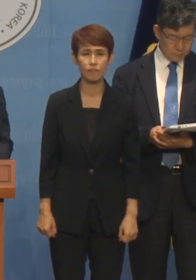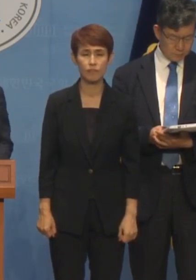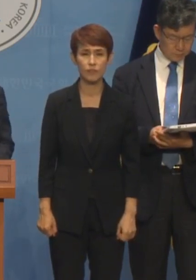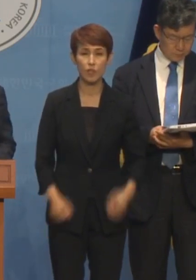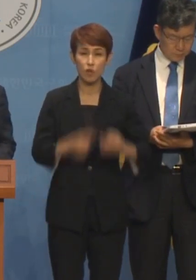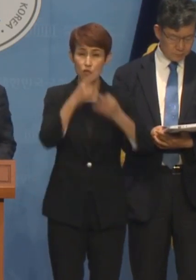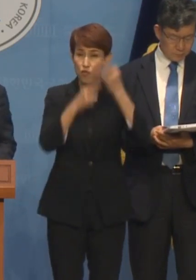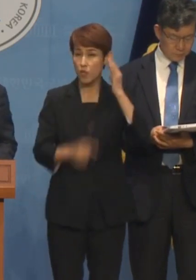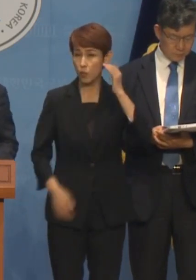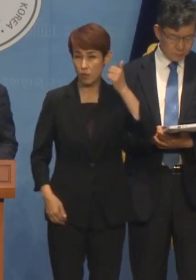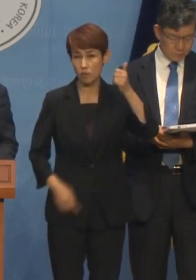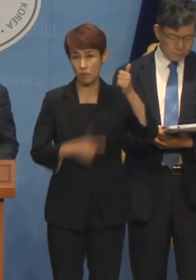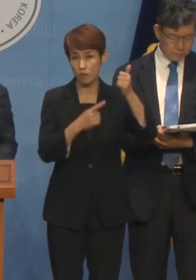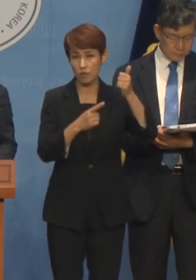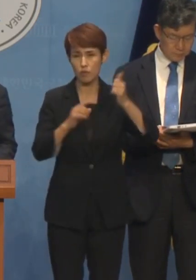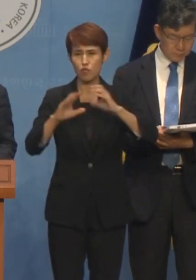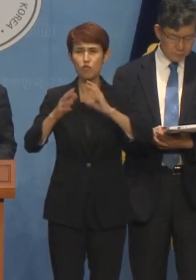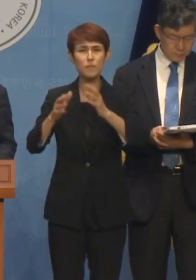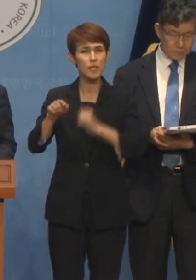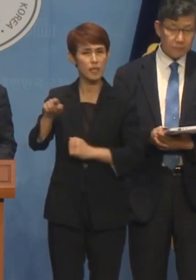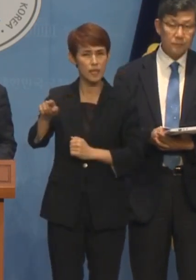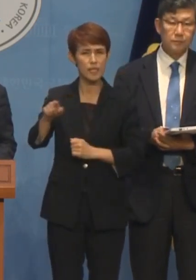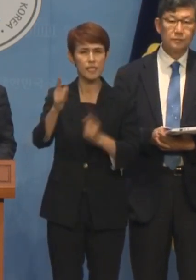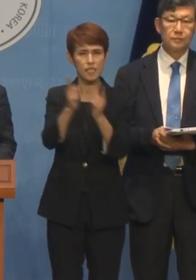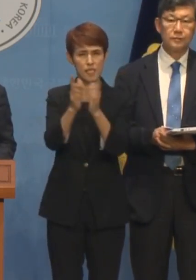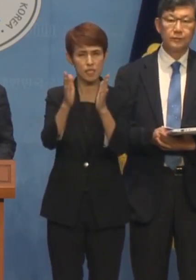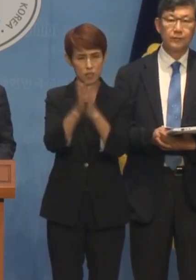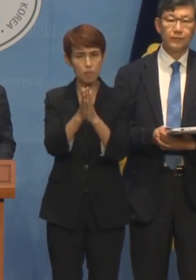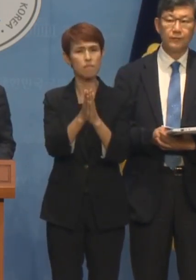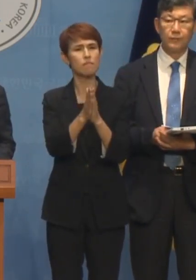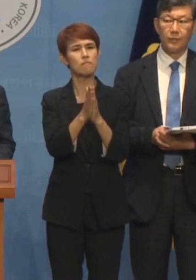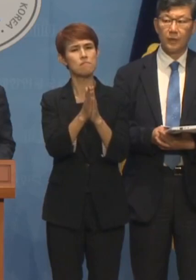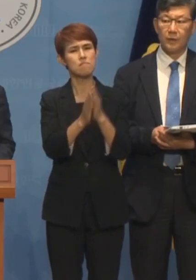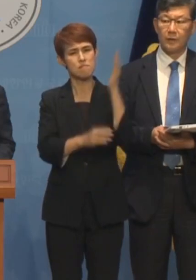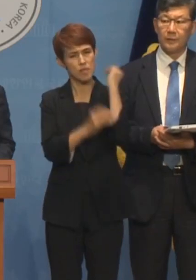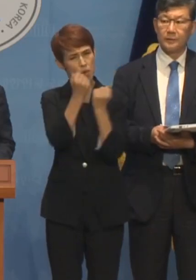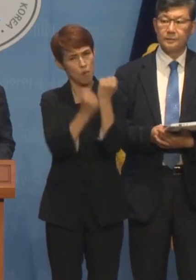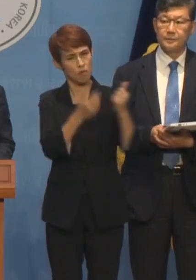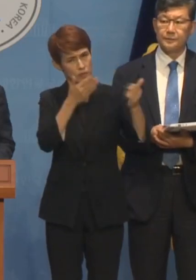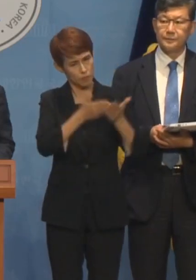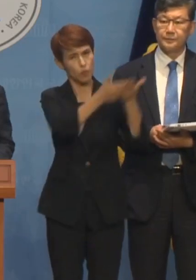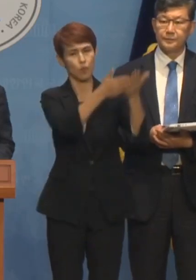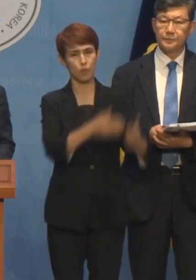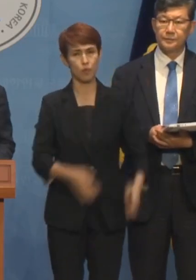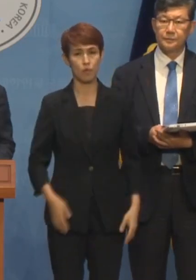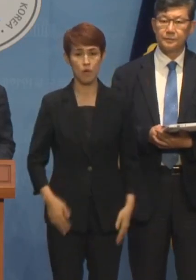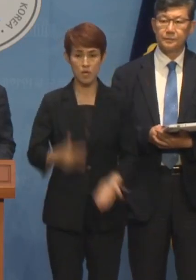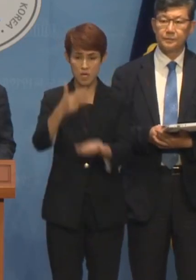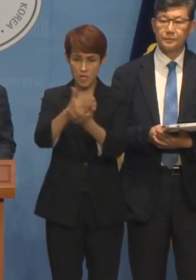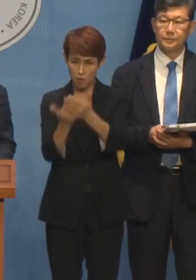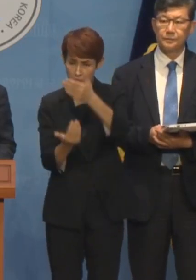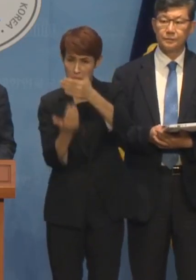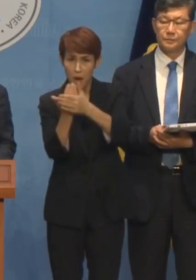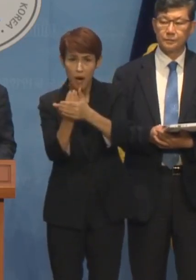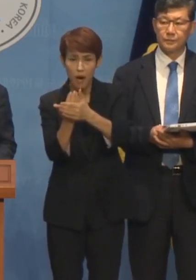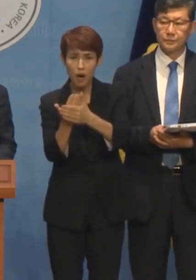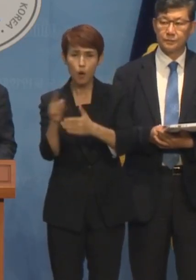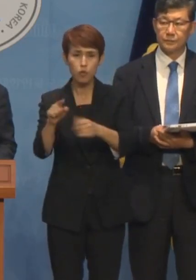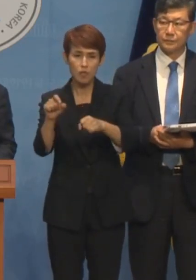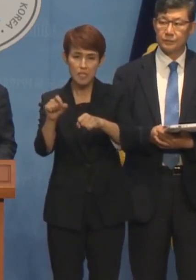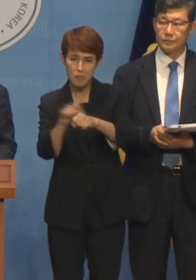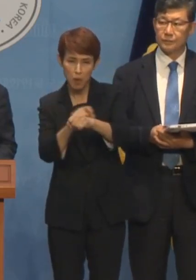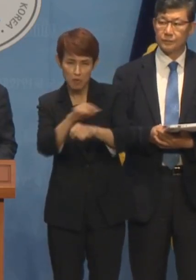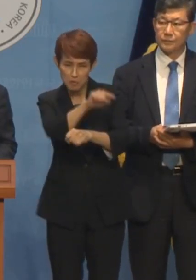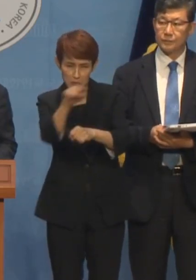윤석열 대통령은 국민 앞에 직접 입장을 밝히십시오. 이태원 참사가 특정 세력에